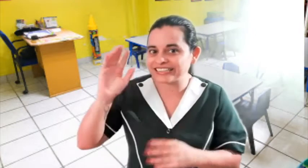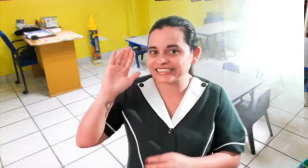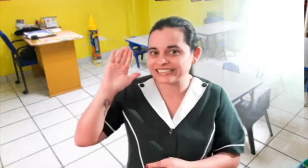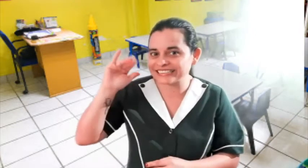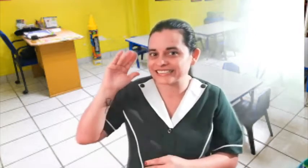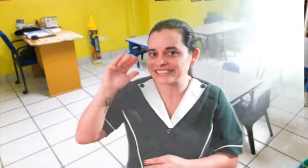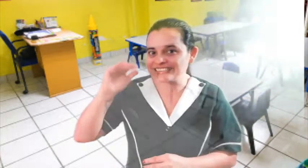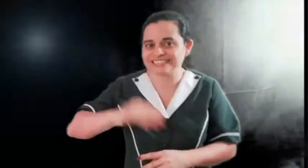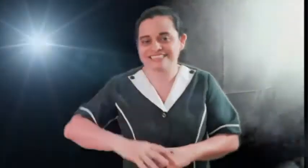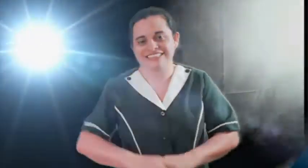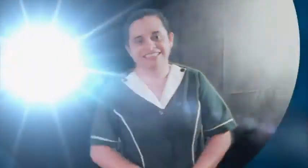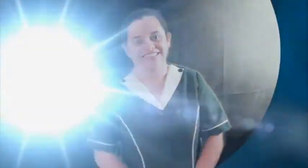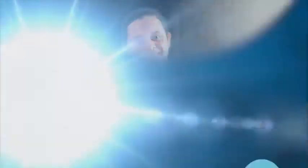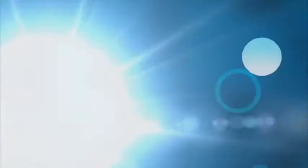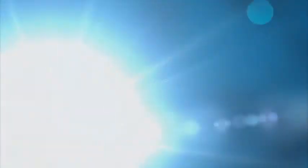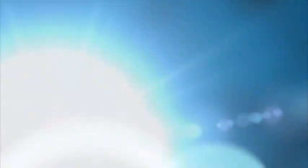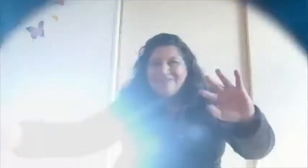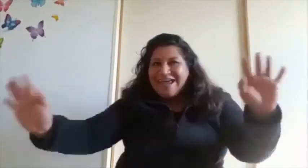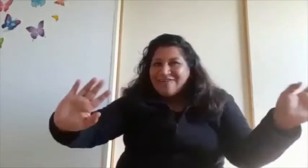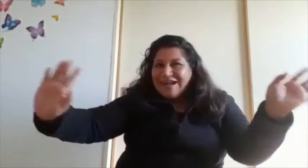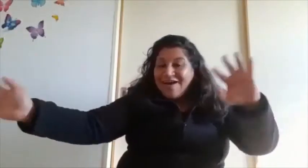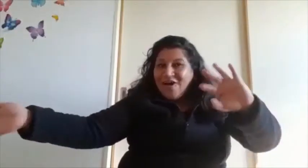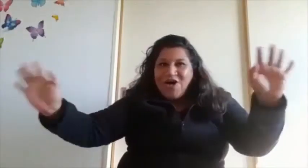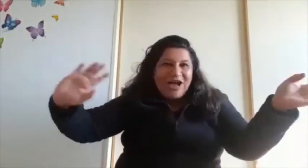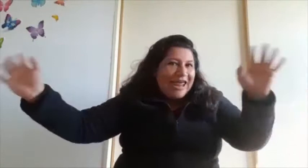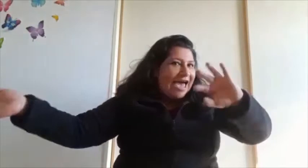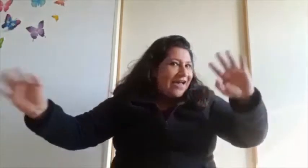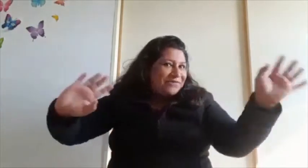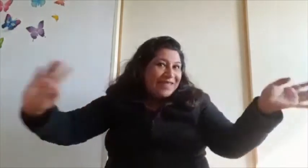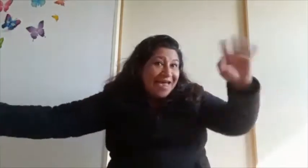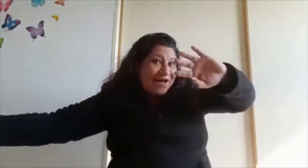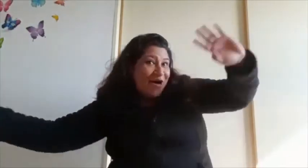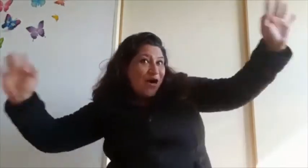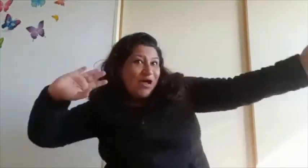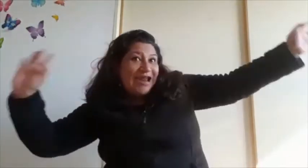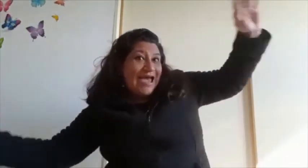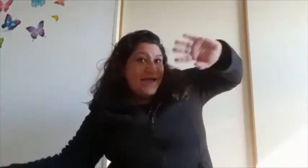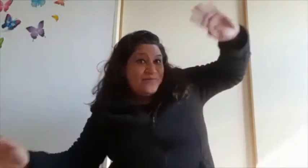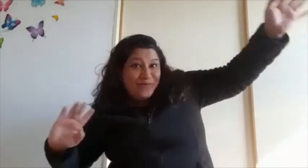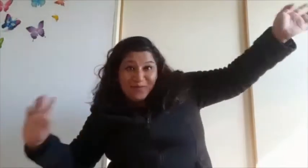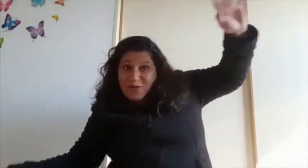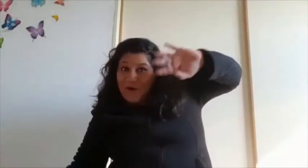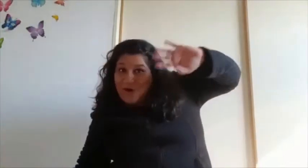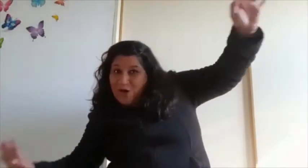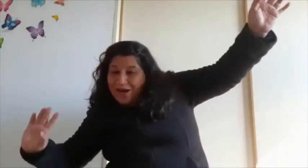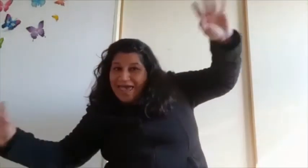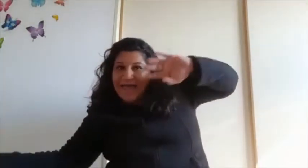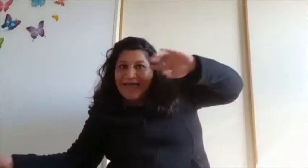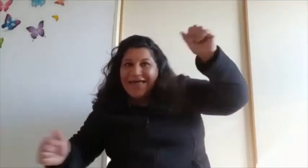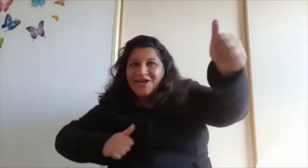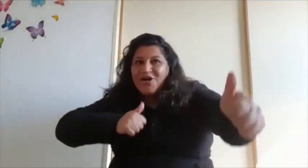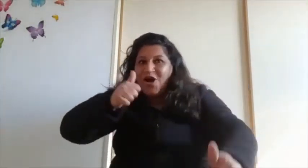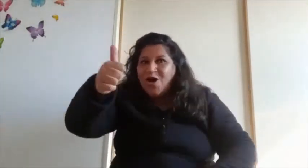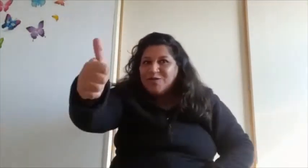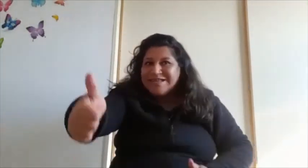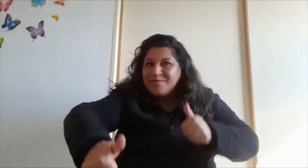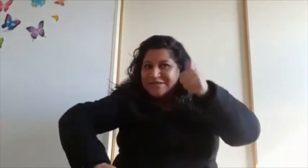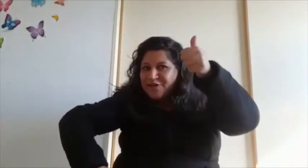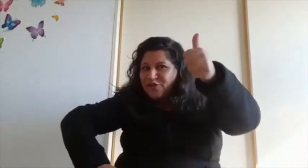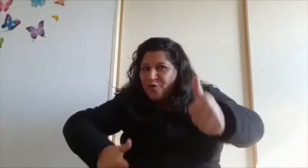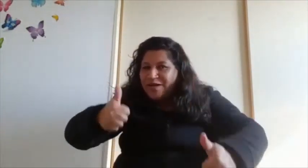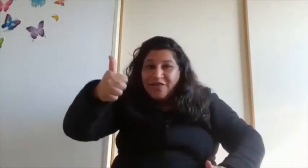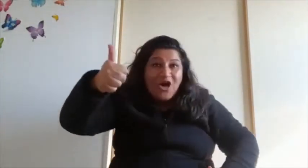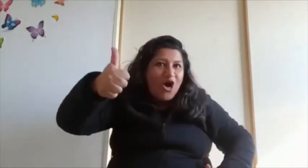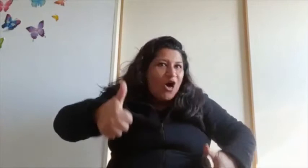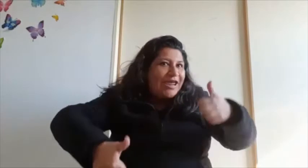Carolina. Hola, hola, hola, hola, hola. Hola, hola. ¿Cómo están mis